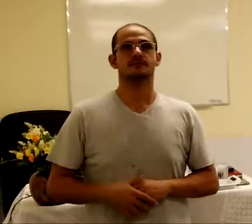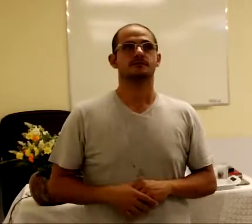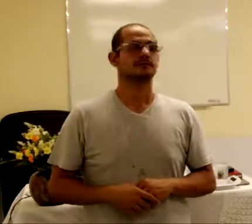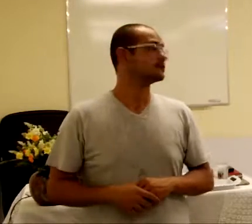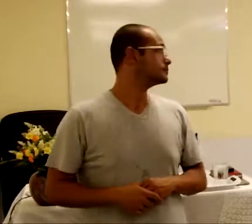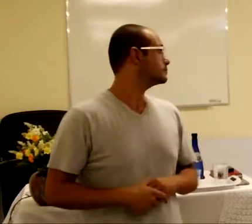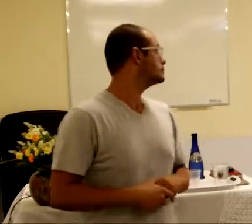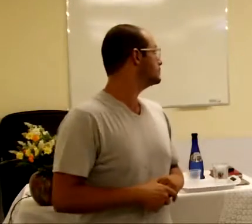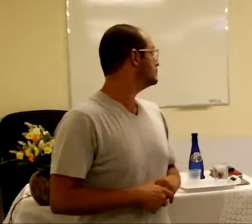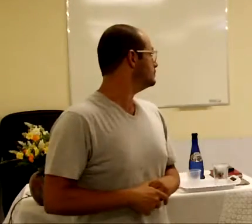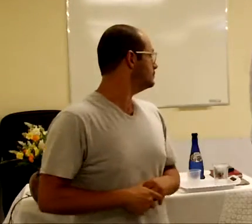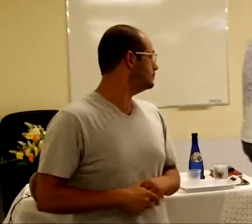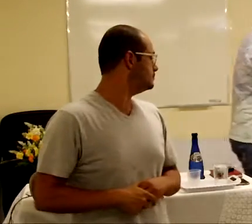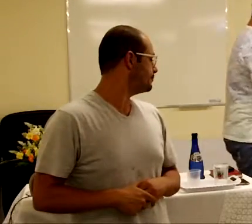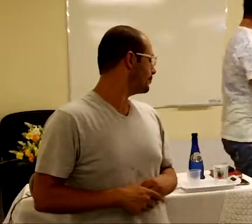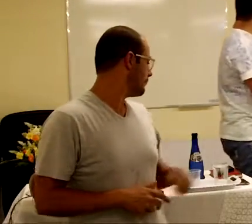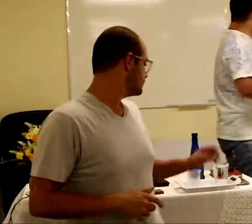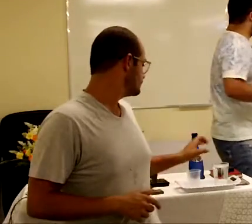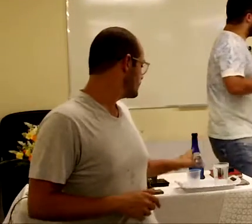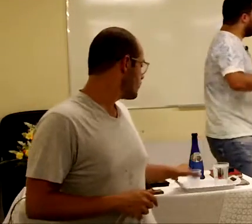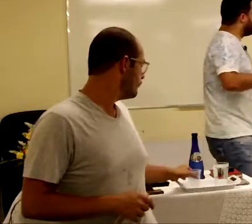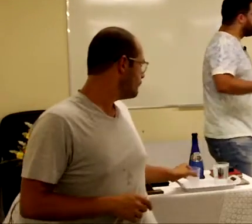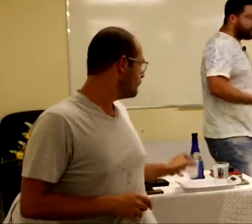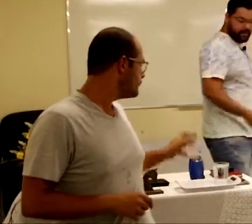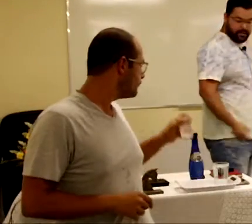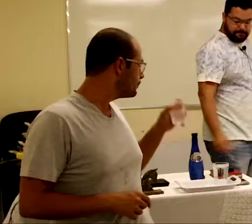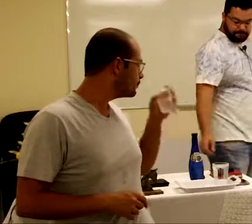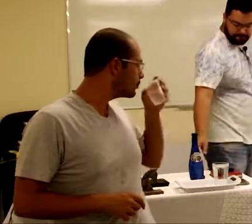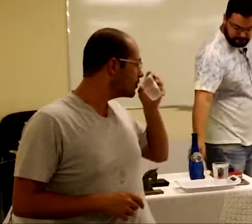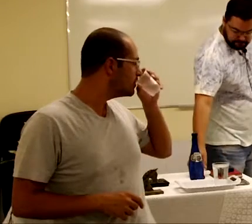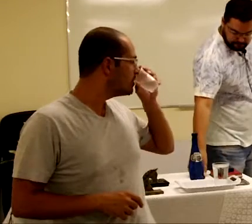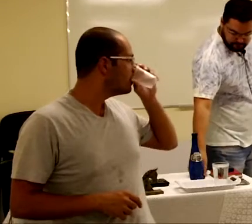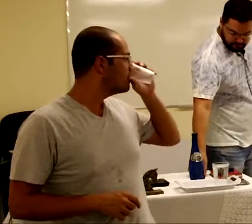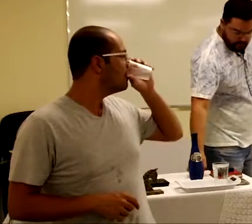Aí ele falou: então tá bom. Só um exemplo, né? A gente tem vários exemplos na vida.